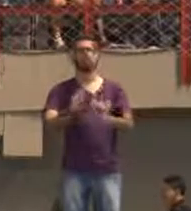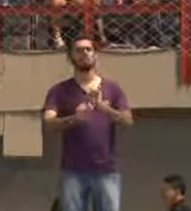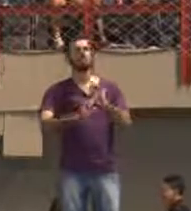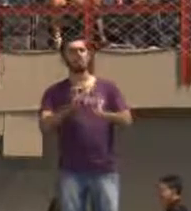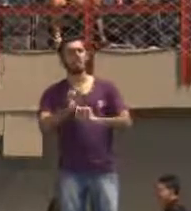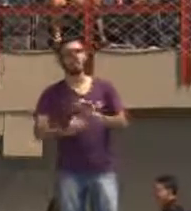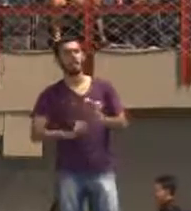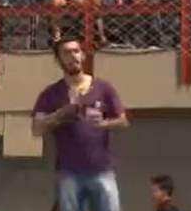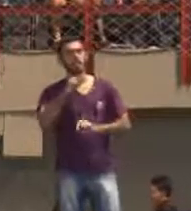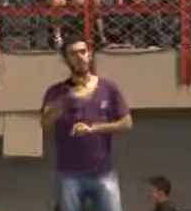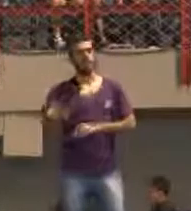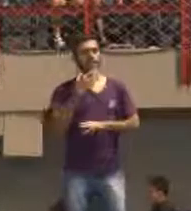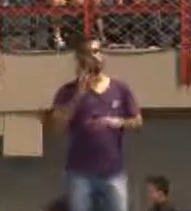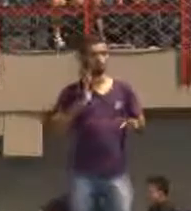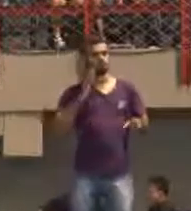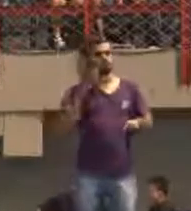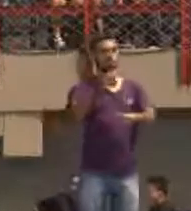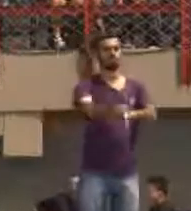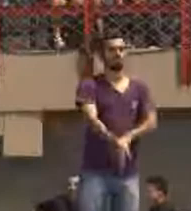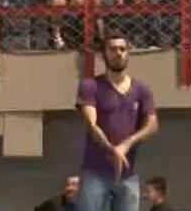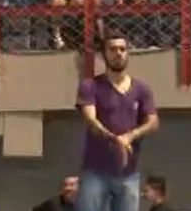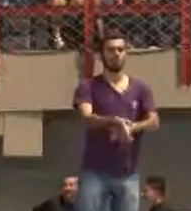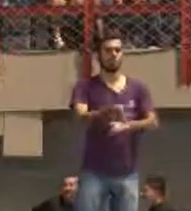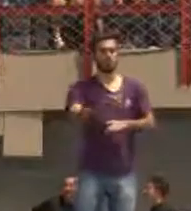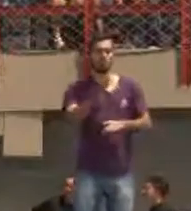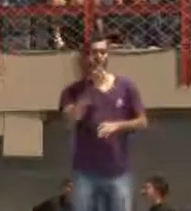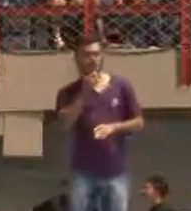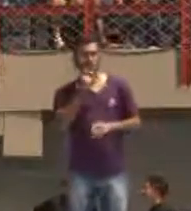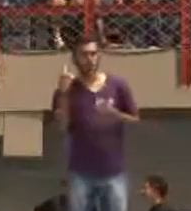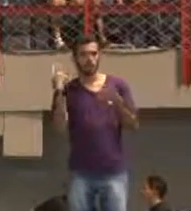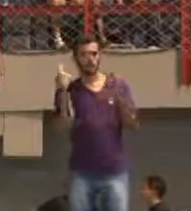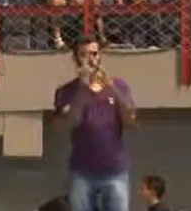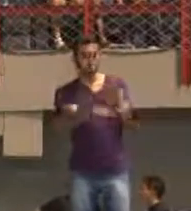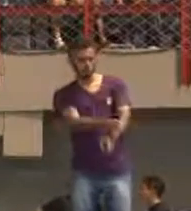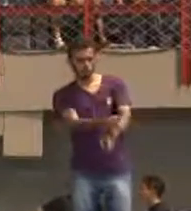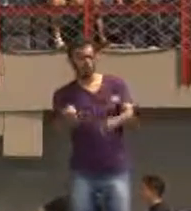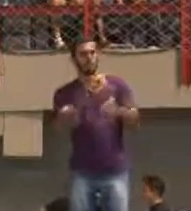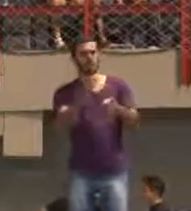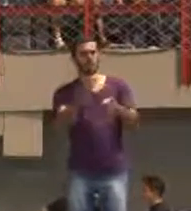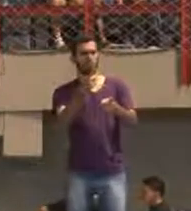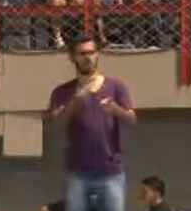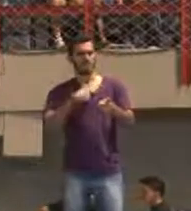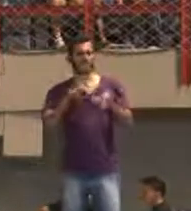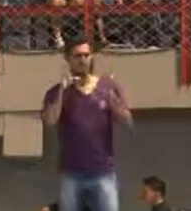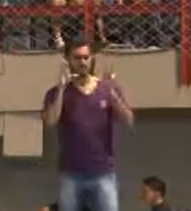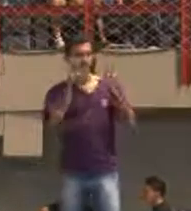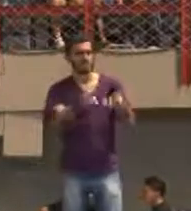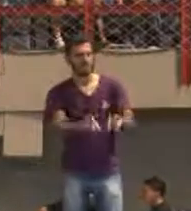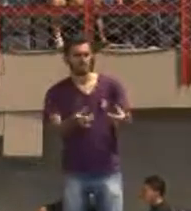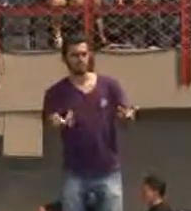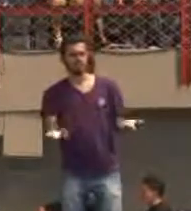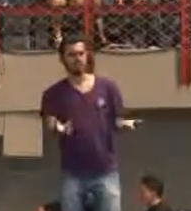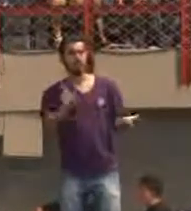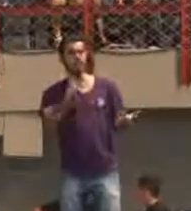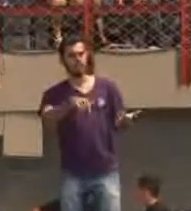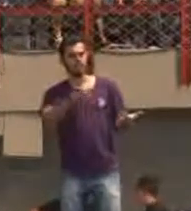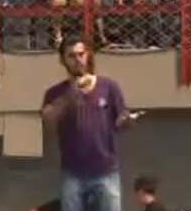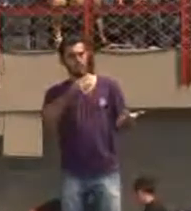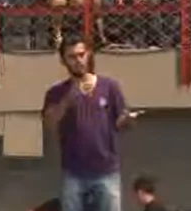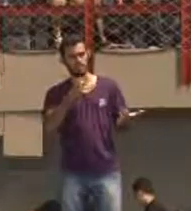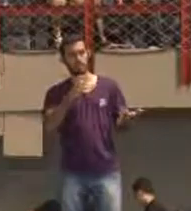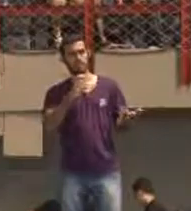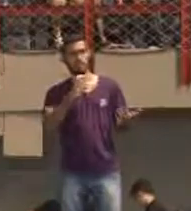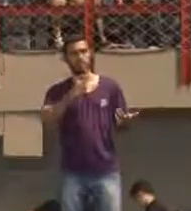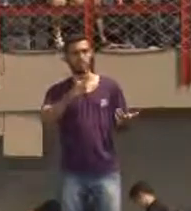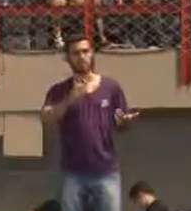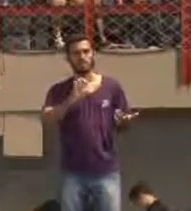entrar no meio de, contra algo, interferir. Isso é intervenção,